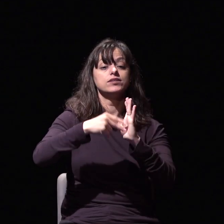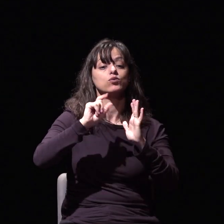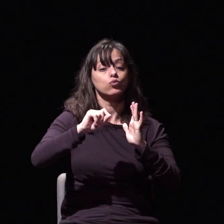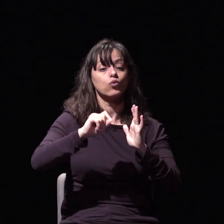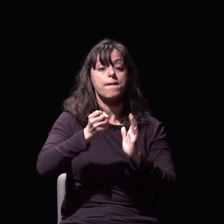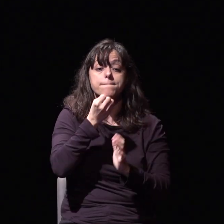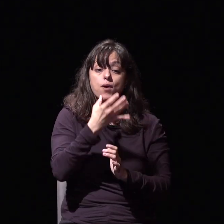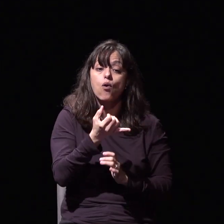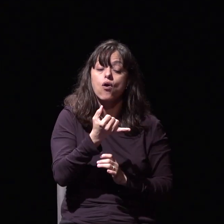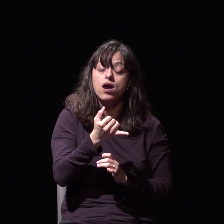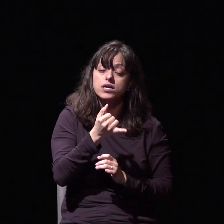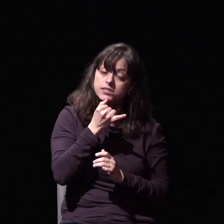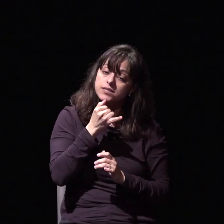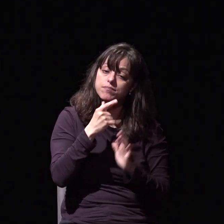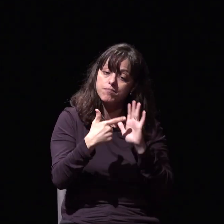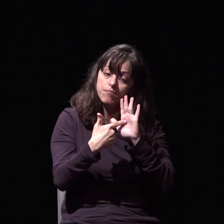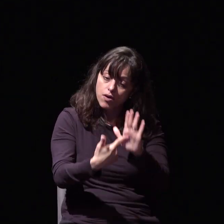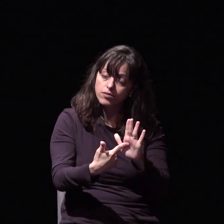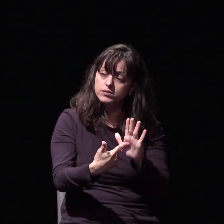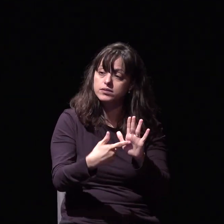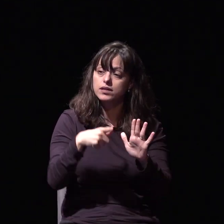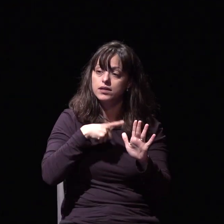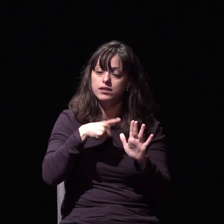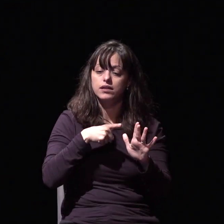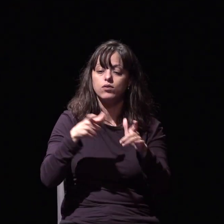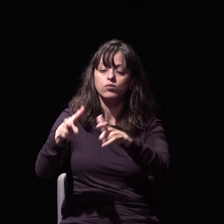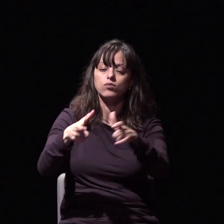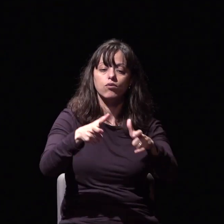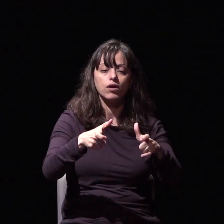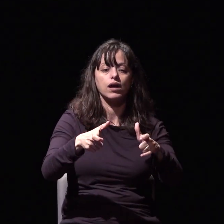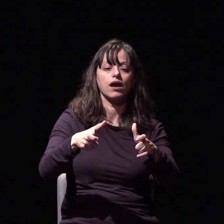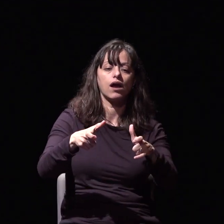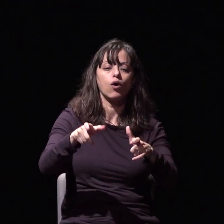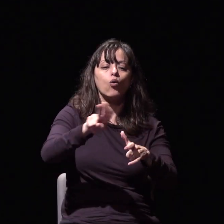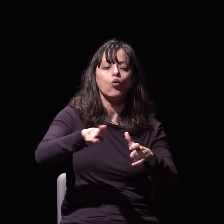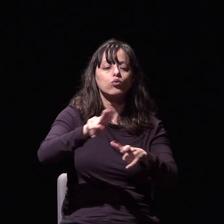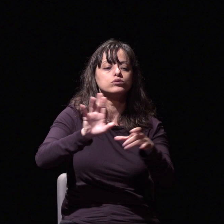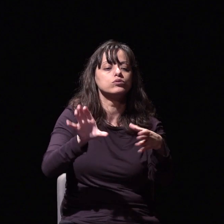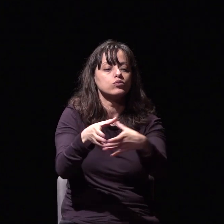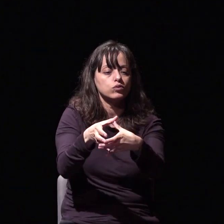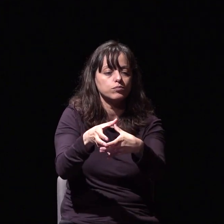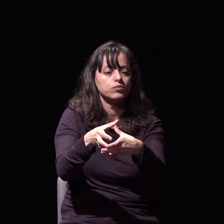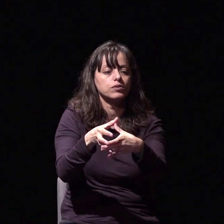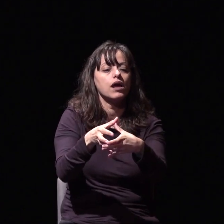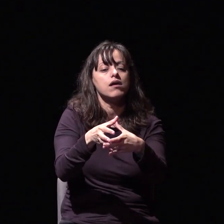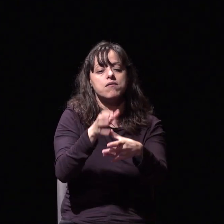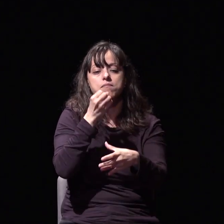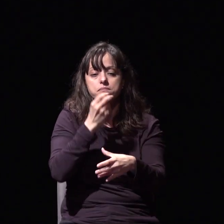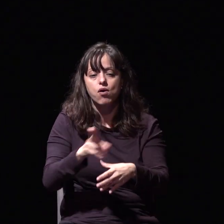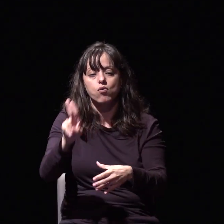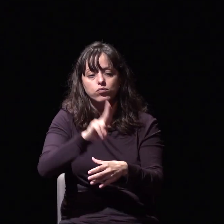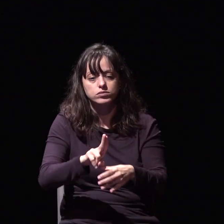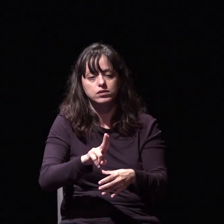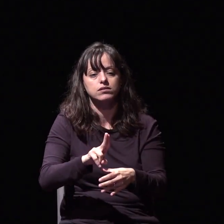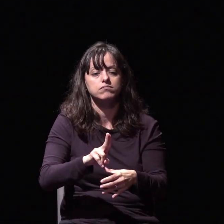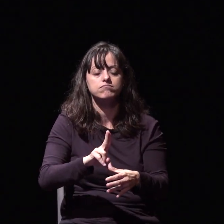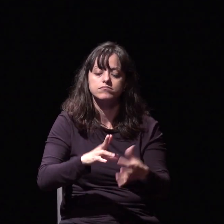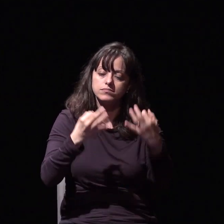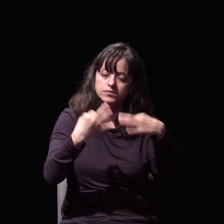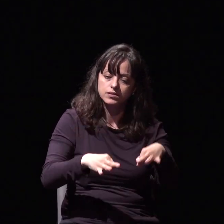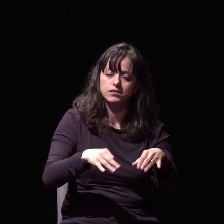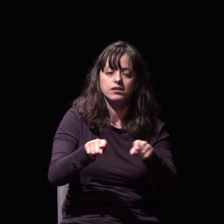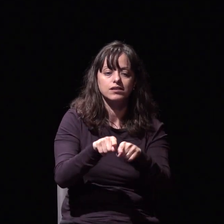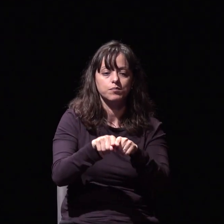coletivos são socialmente produzidos, confirmados ou desestabilizados por diferentes grupos sociais. Antes de vir aqui, eu passei